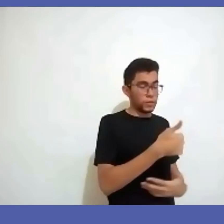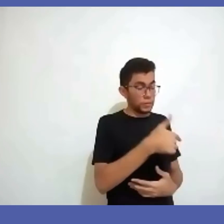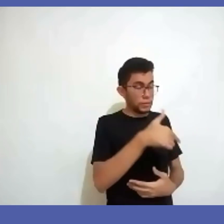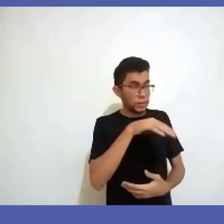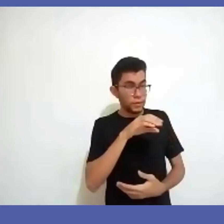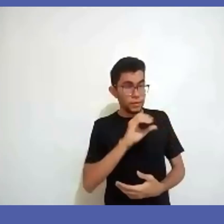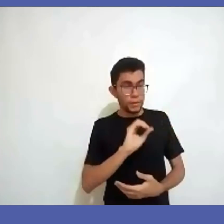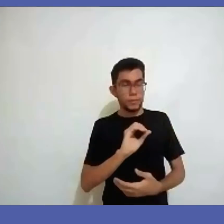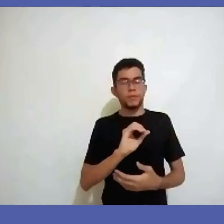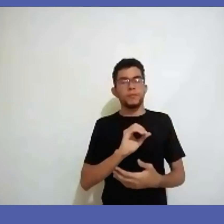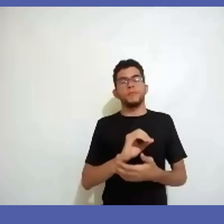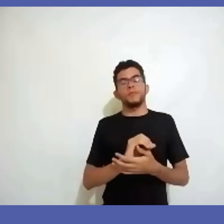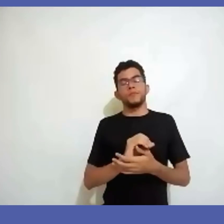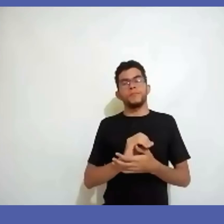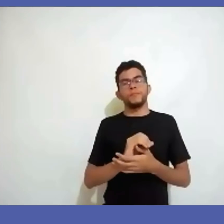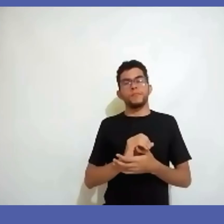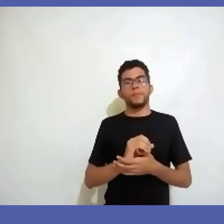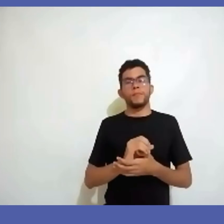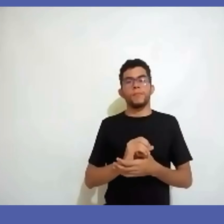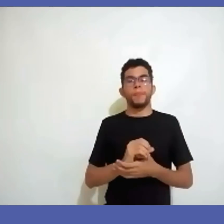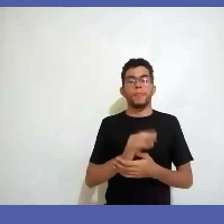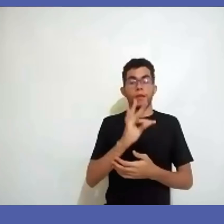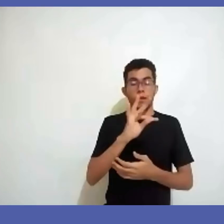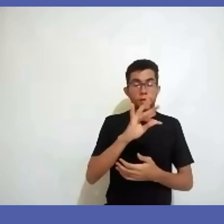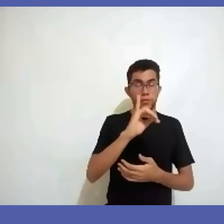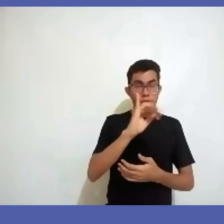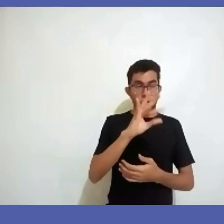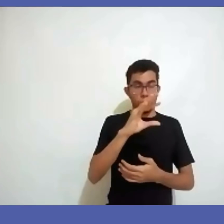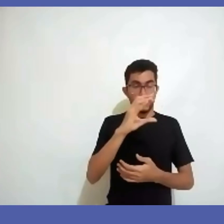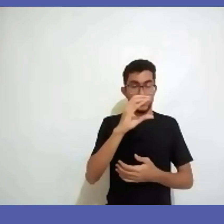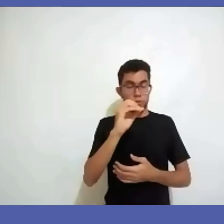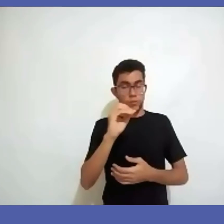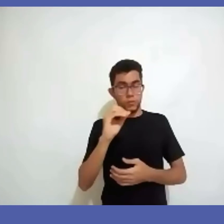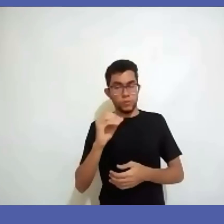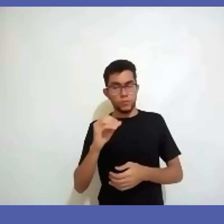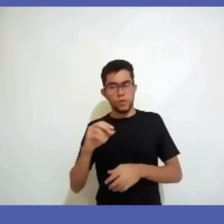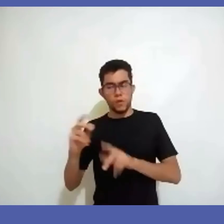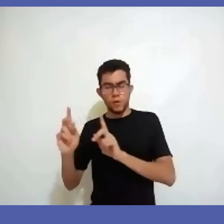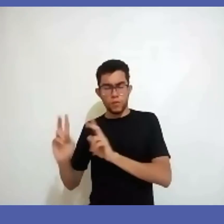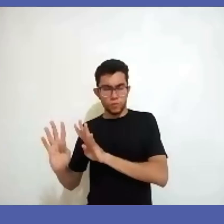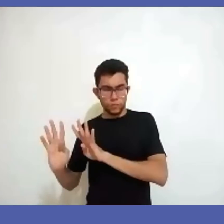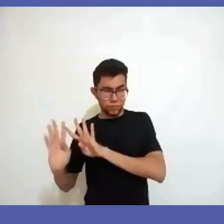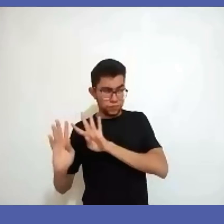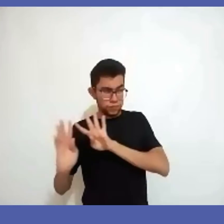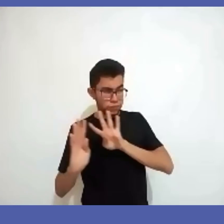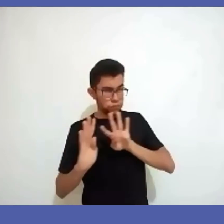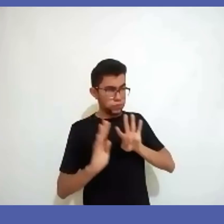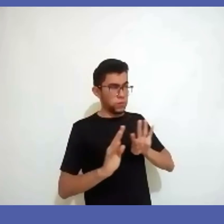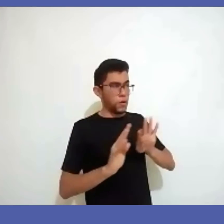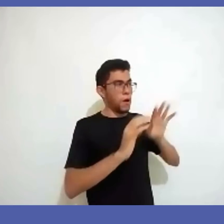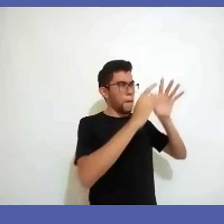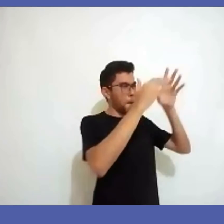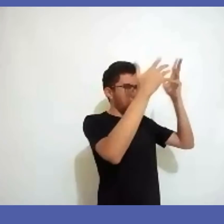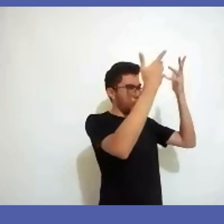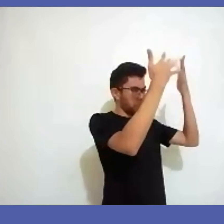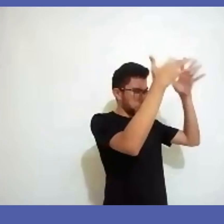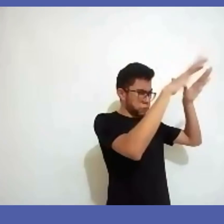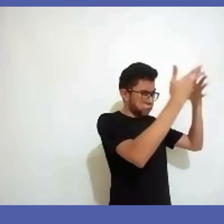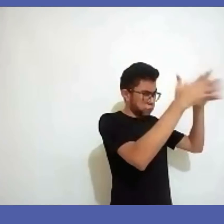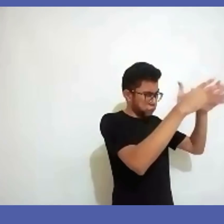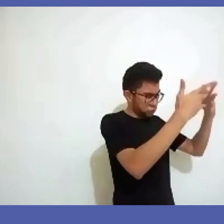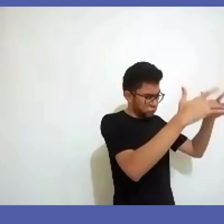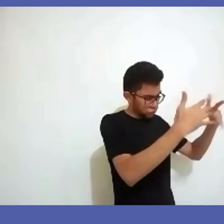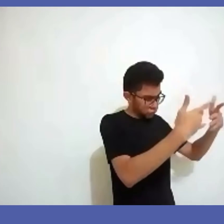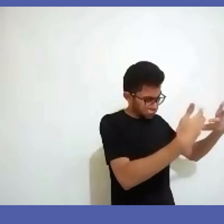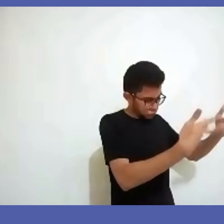né, com o exército romano e destruiu a cidade e destruiu o templo, e não ficou pedra sobre pedra,